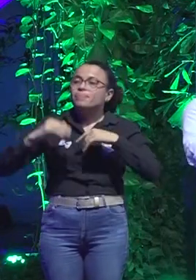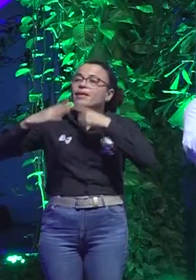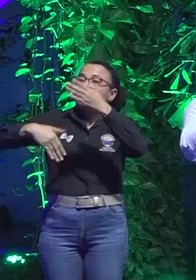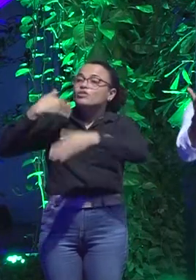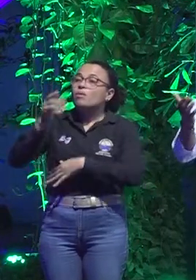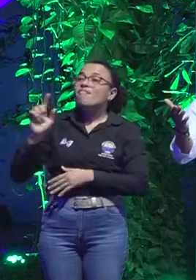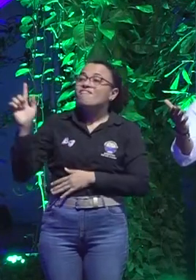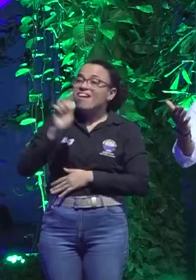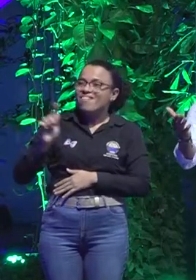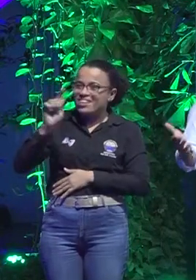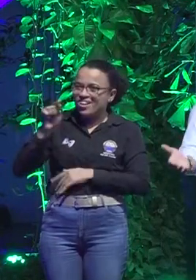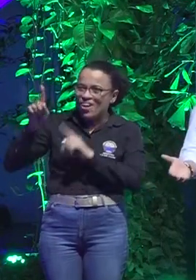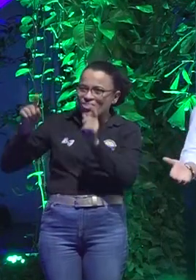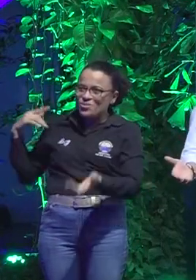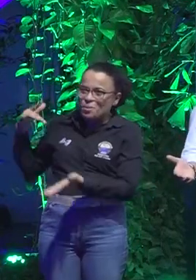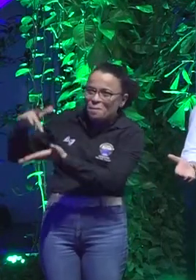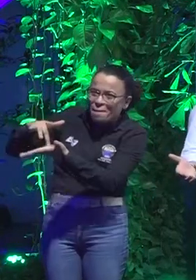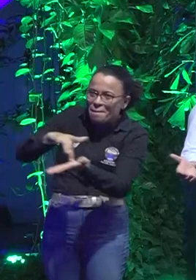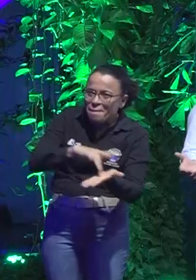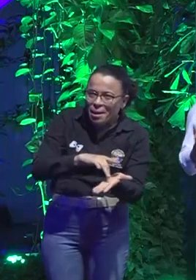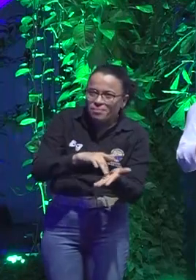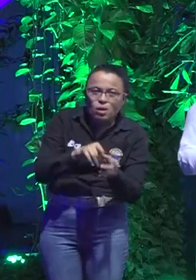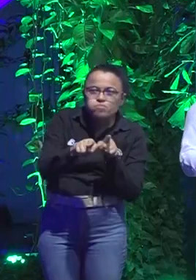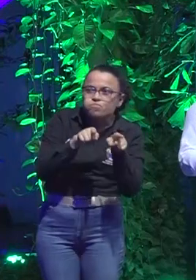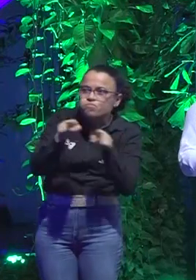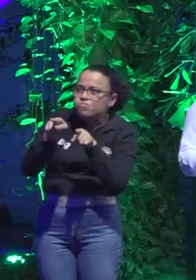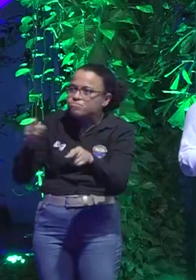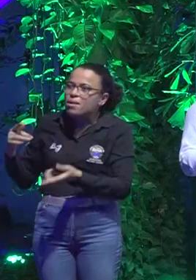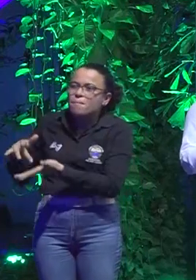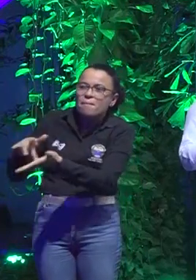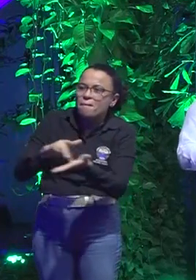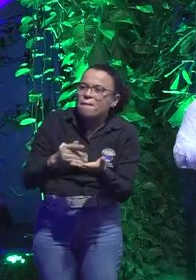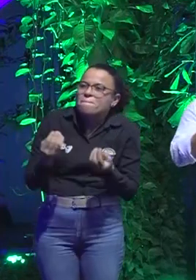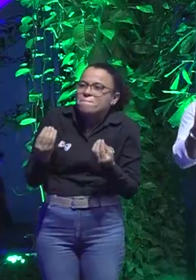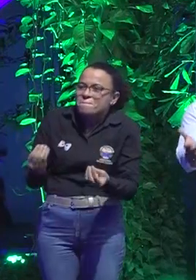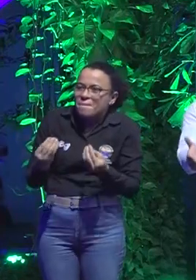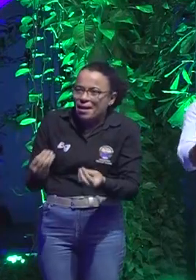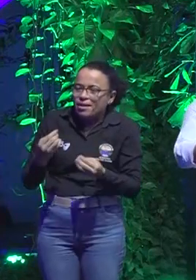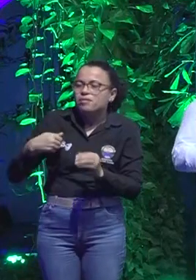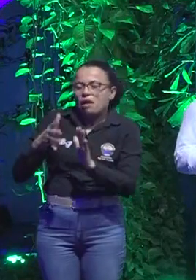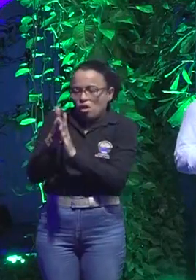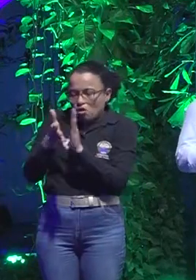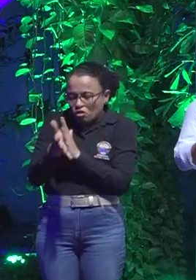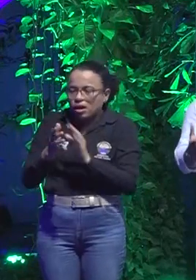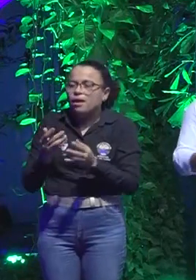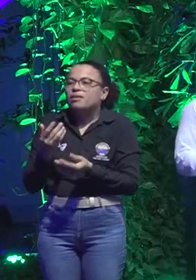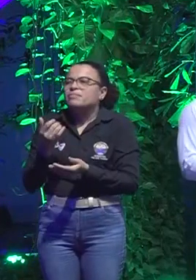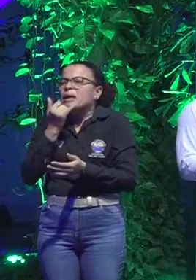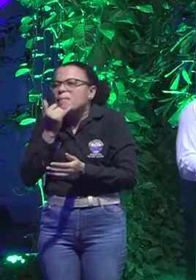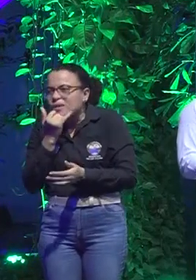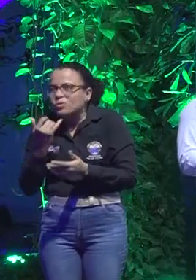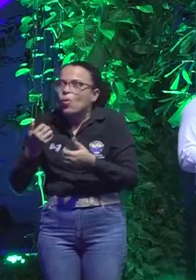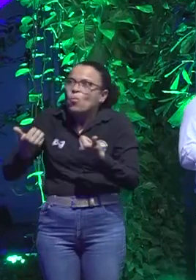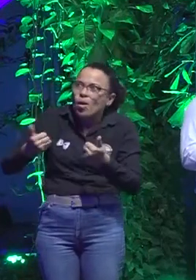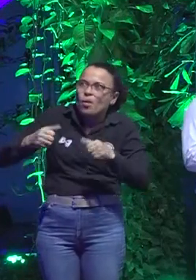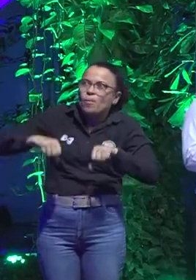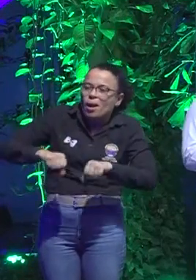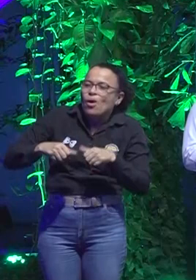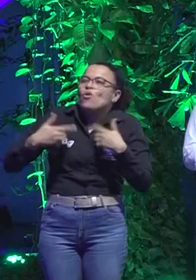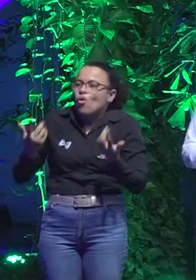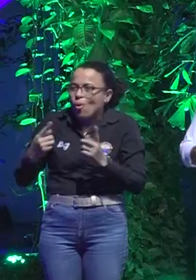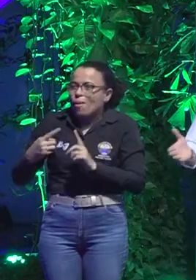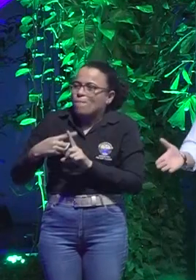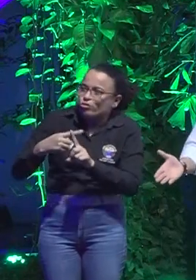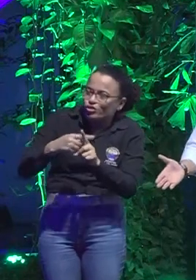febrero. Muchos de ustedes, por eso están esta noche aquí, queremos compartir lo bueno, lo malo, lo significativo, lo positivo, porque en